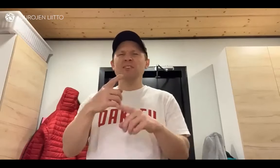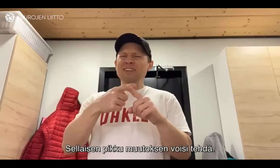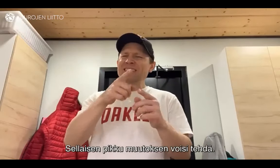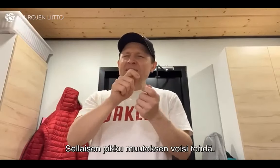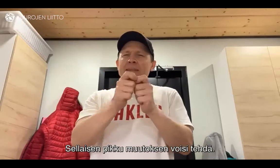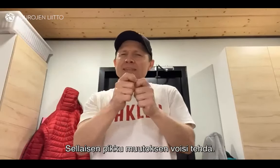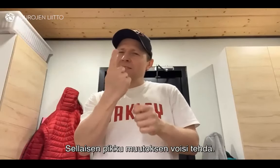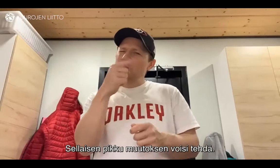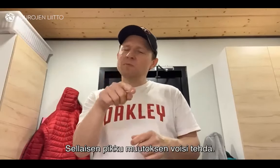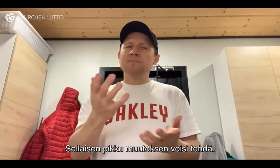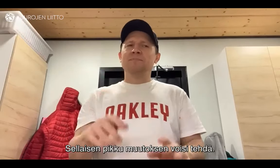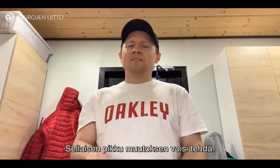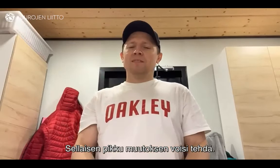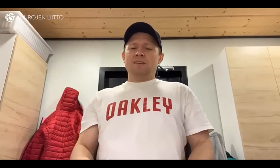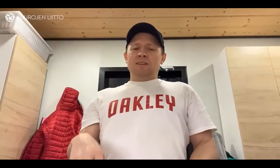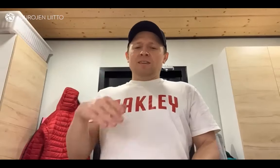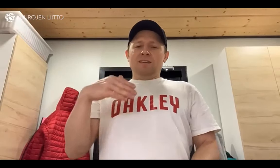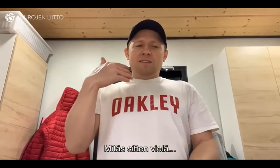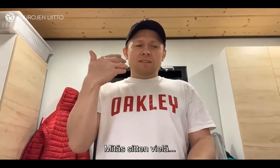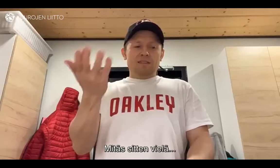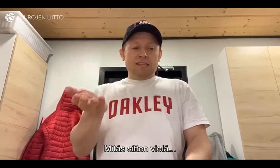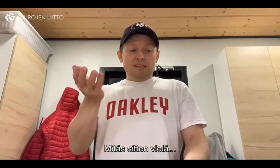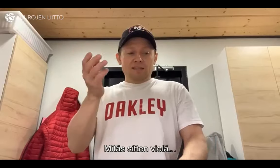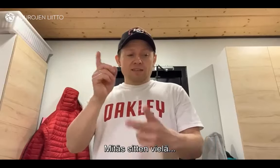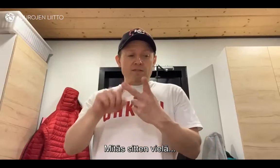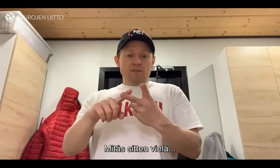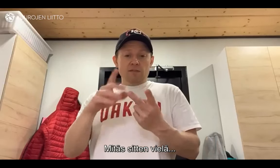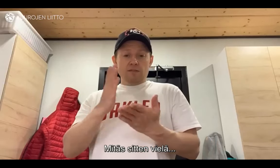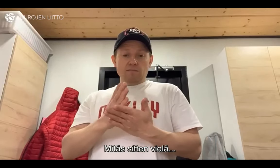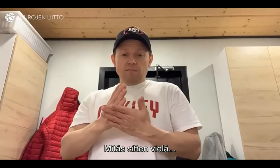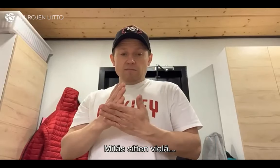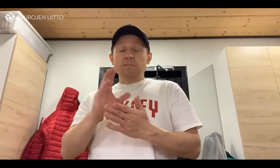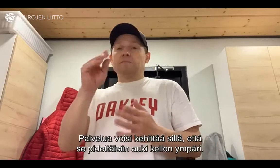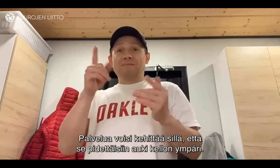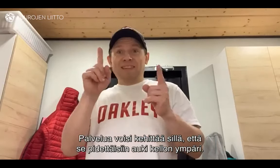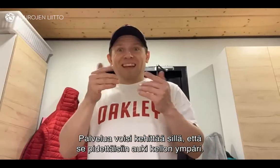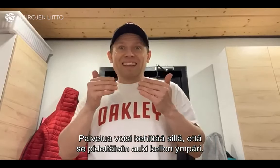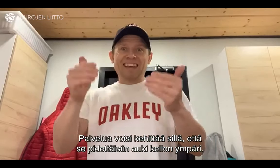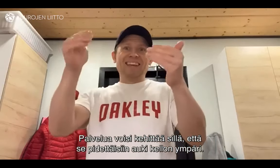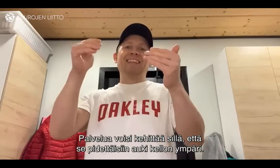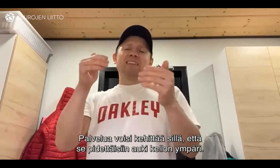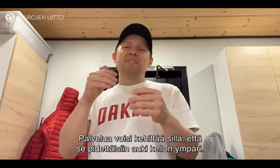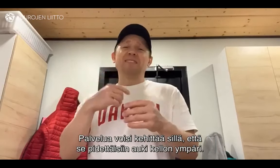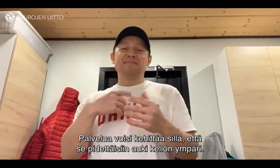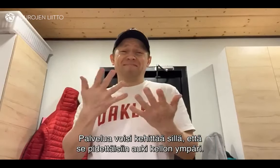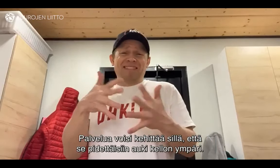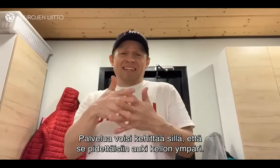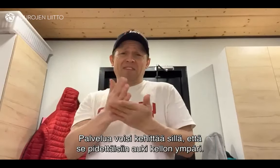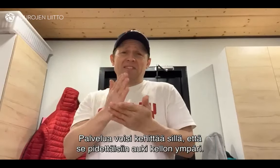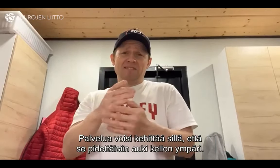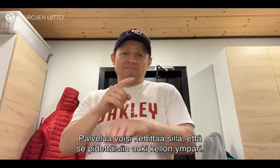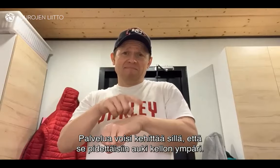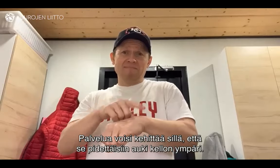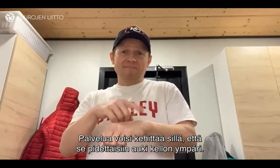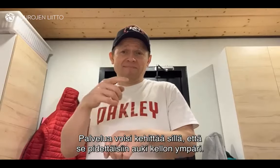Ja syy siihen selvisi vasta myöhemmin. Sellaisen pikkumuutoksen voisi tehdä. Mitäs sitten vielä?